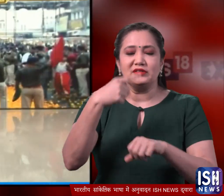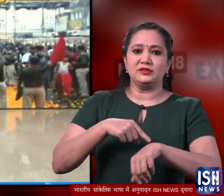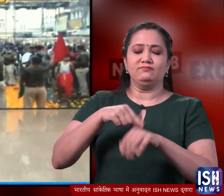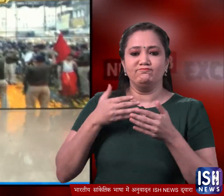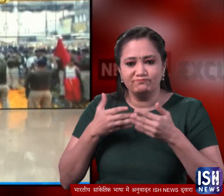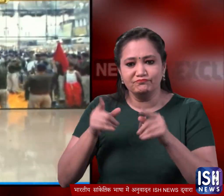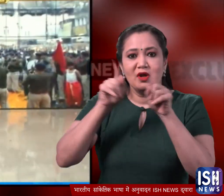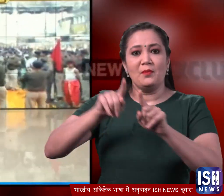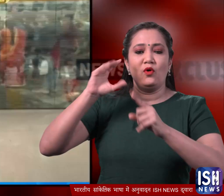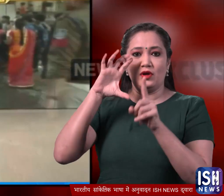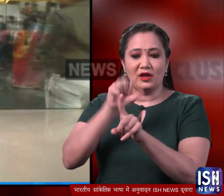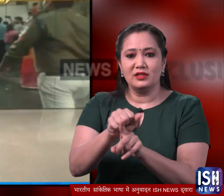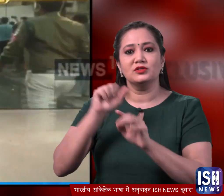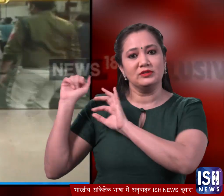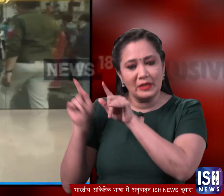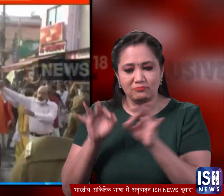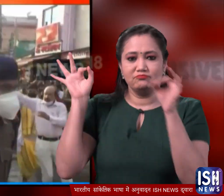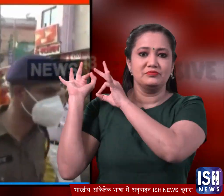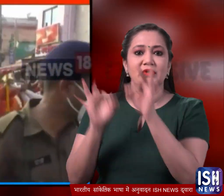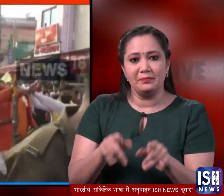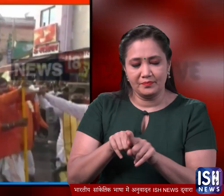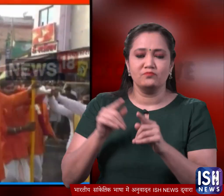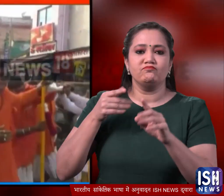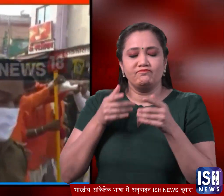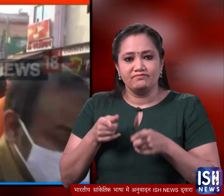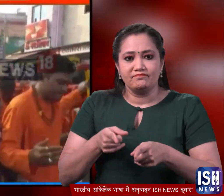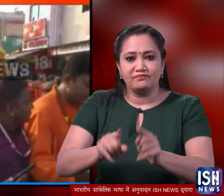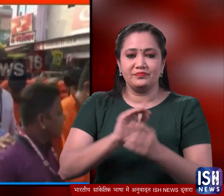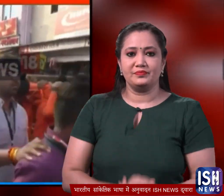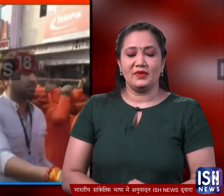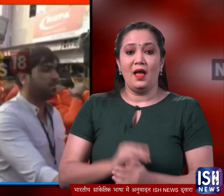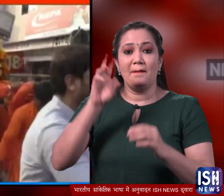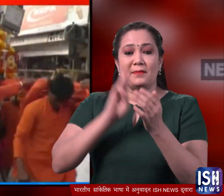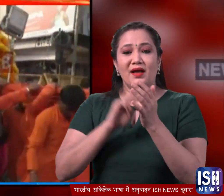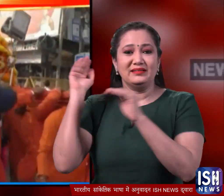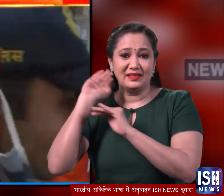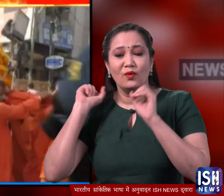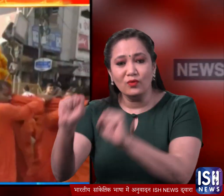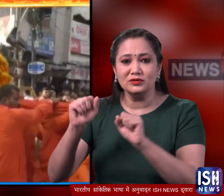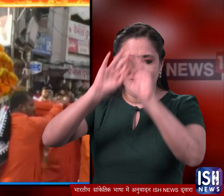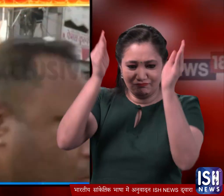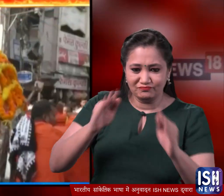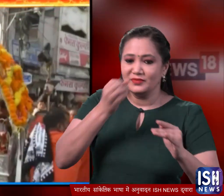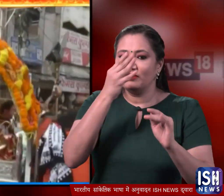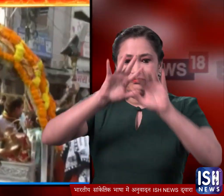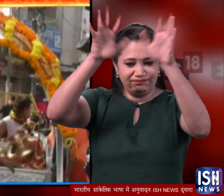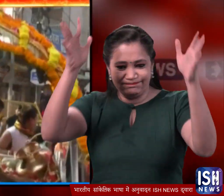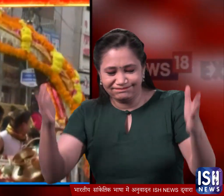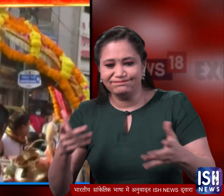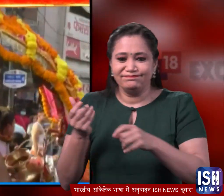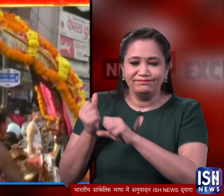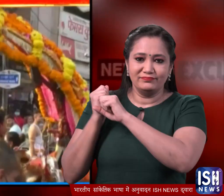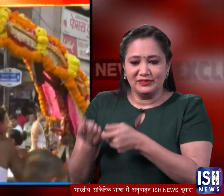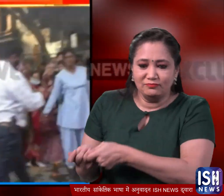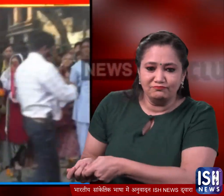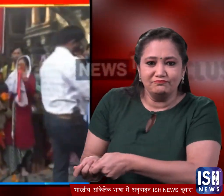सवारी परंपरा के मुताबिक निकाली गई, जिसमें महाकाल के चंद्रमौलेश्वर रूप को फूलों से सजी खास पालकी में बिठाकर उन्हें शहर